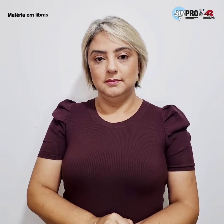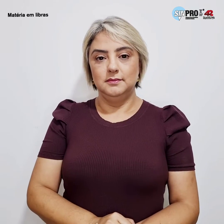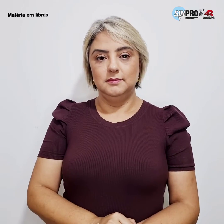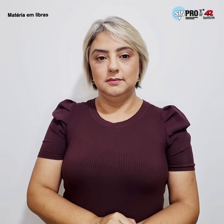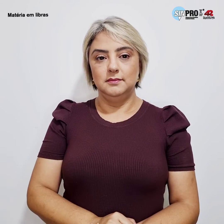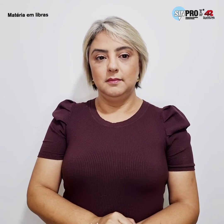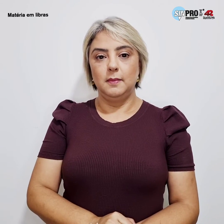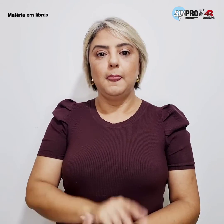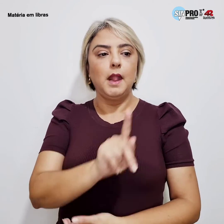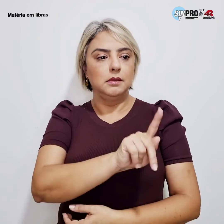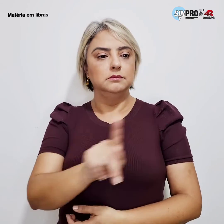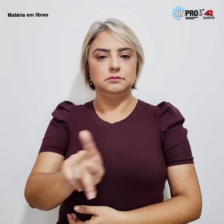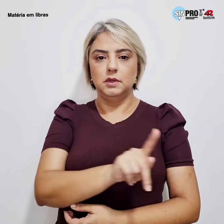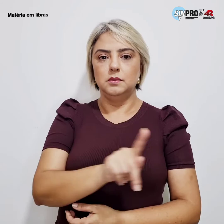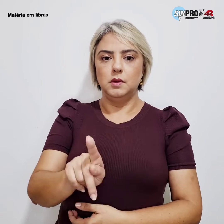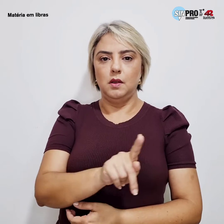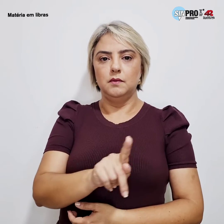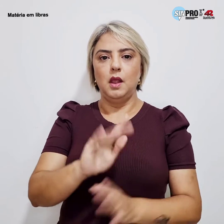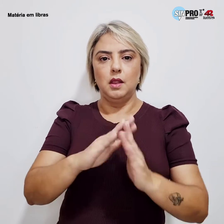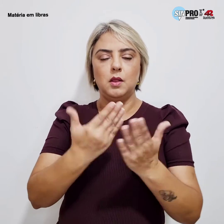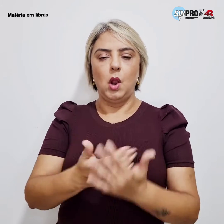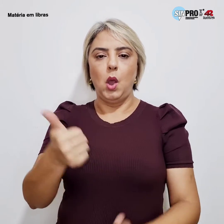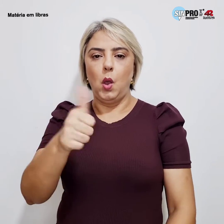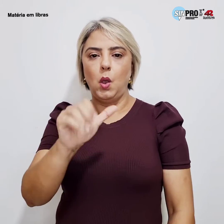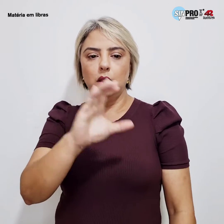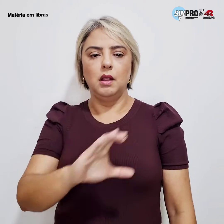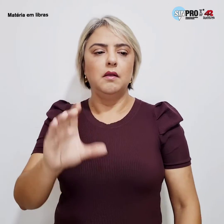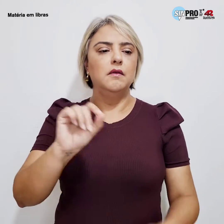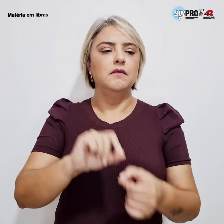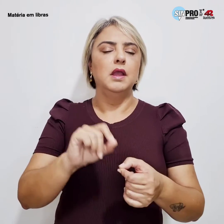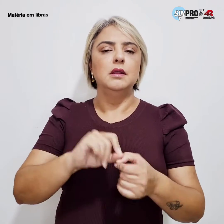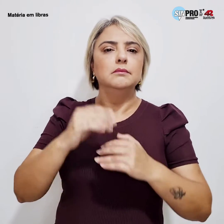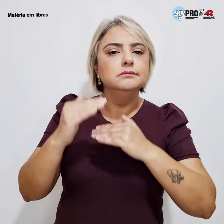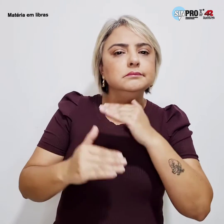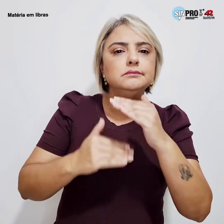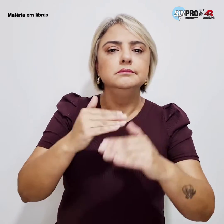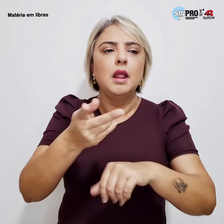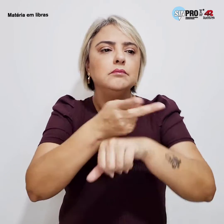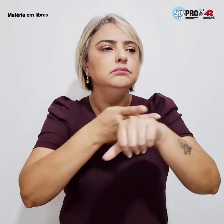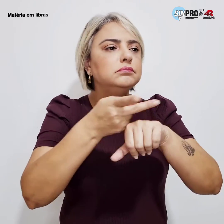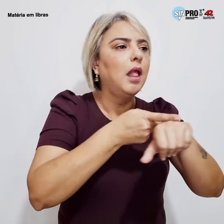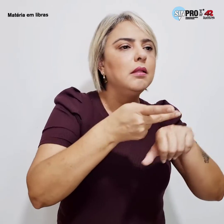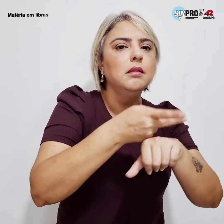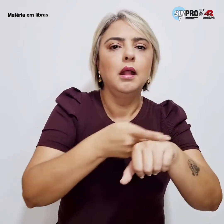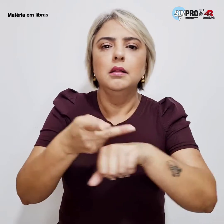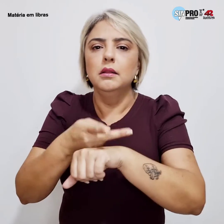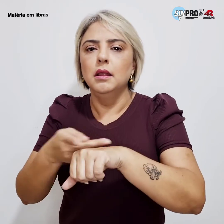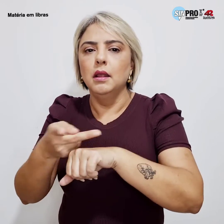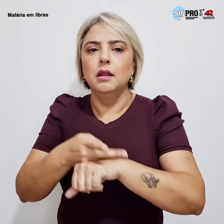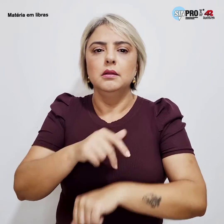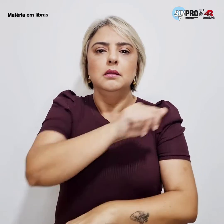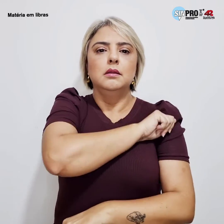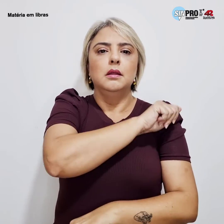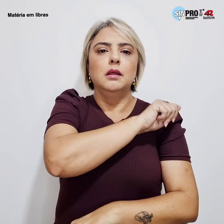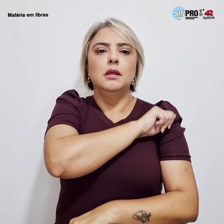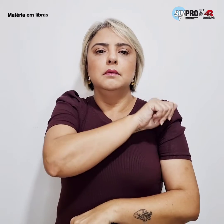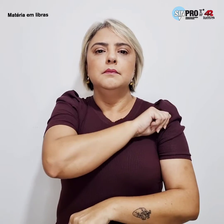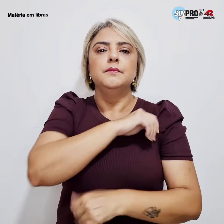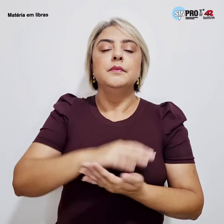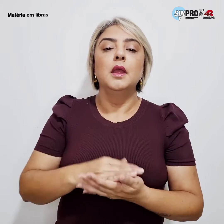Os docentes do SED 11 realizaram o processo de busca ativa de estudantes através de